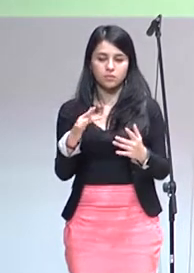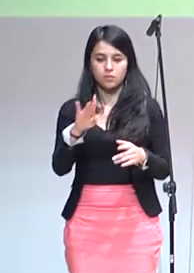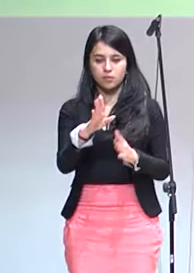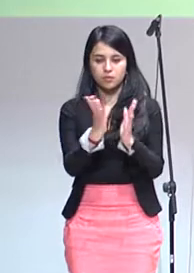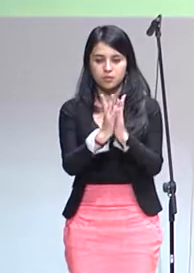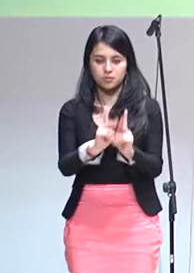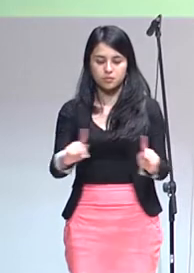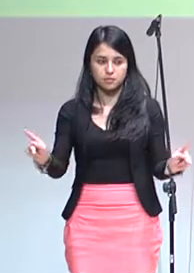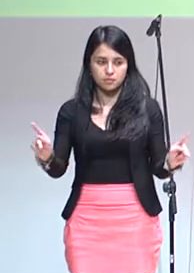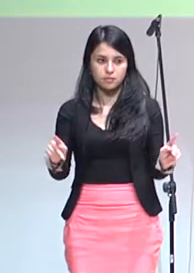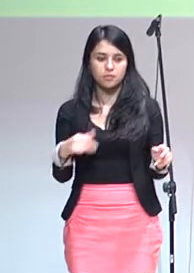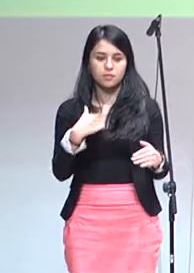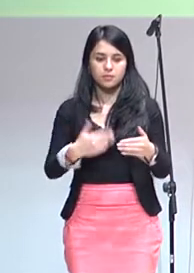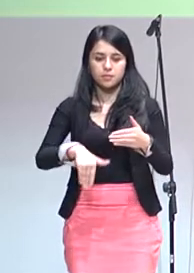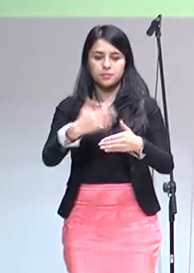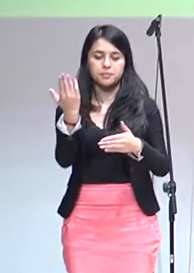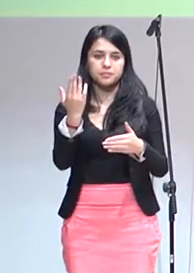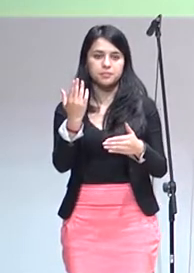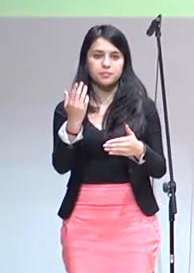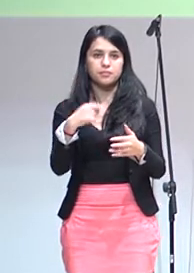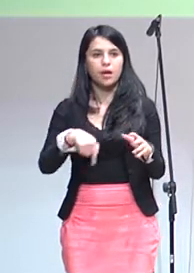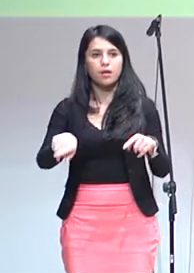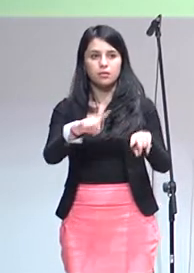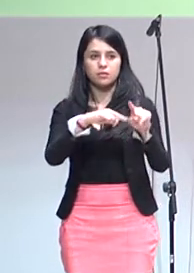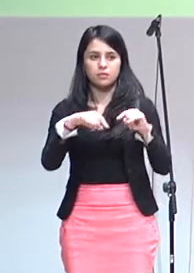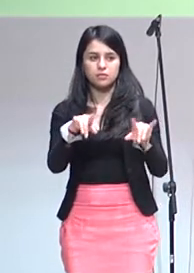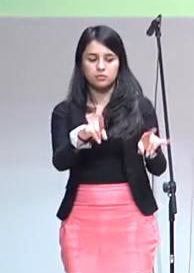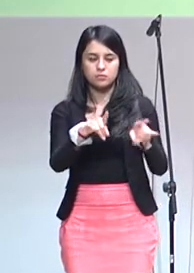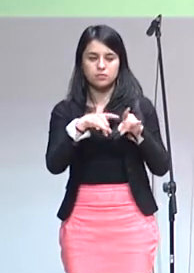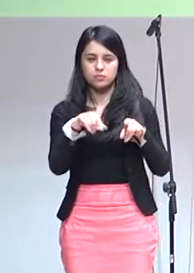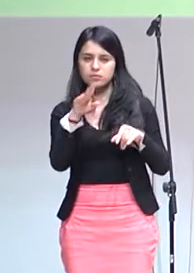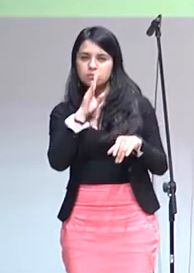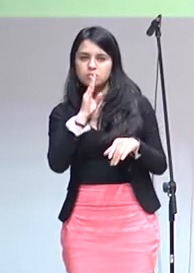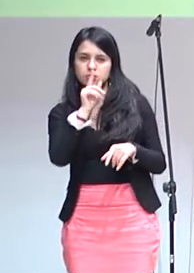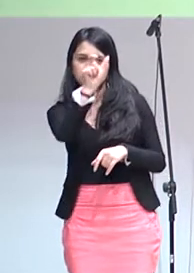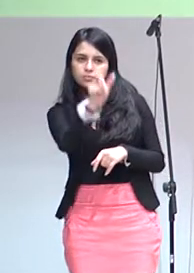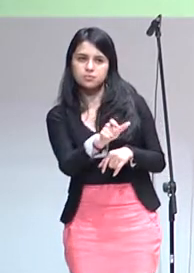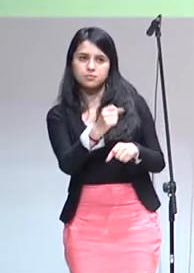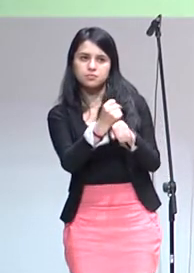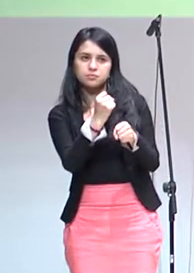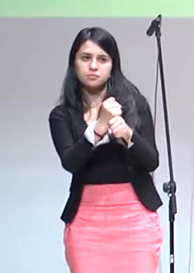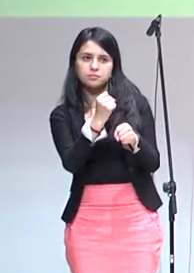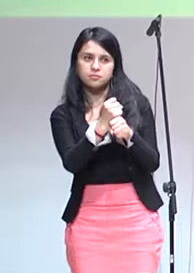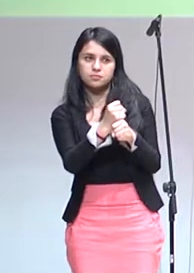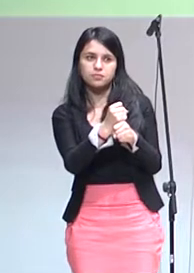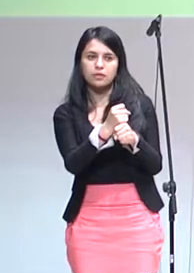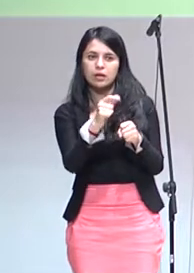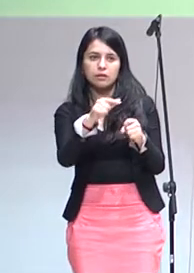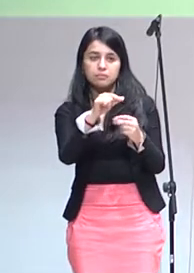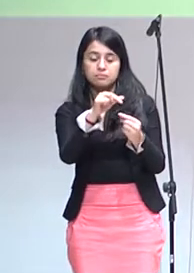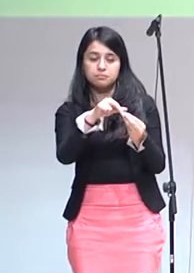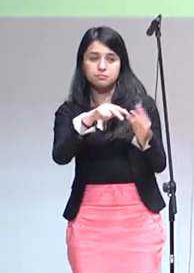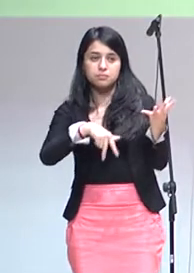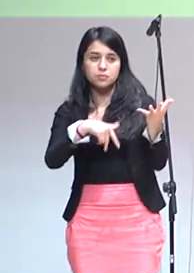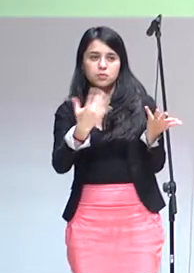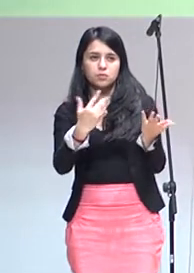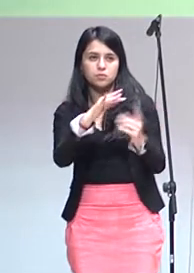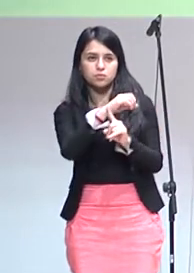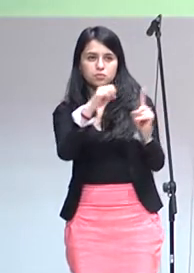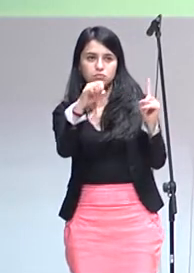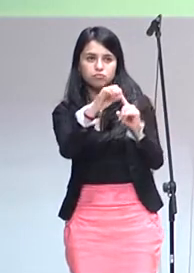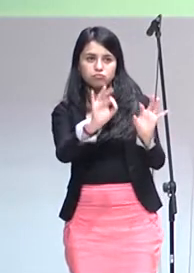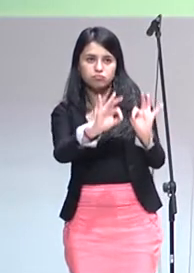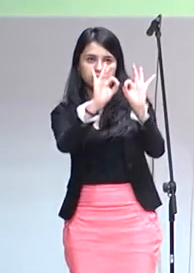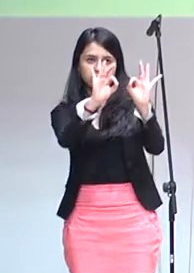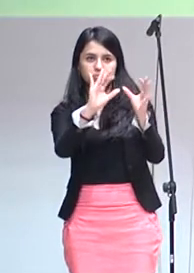y comenzamos entonces a mirar un poco al PEI, que era un PEI que estaba, digamos, descontextualizado con la realidad social y cultural